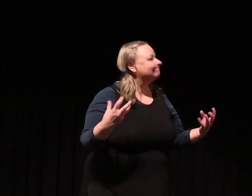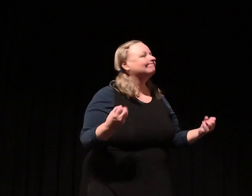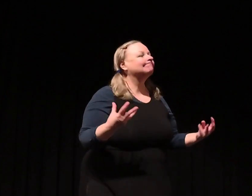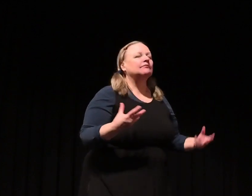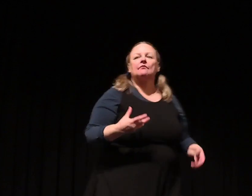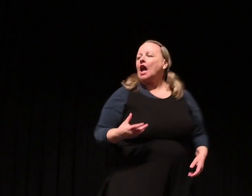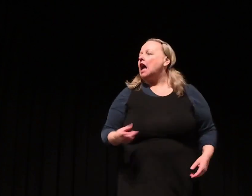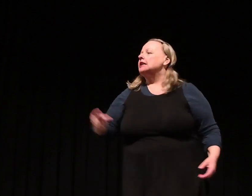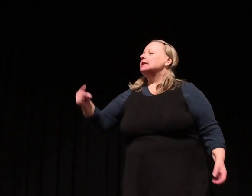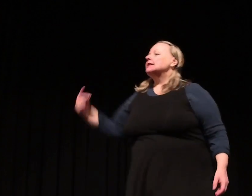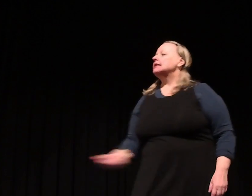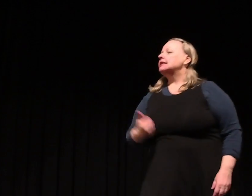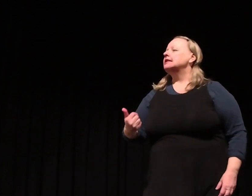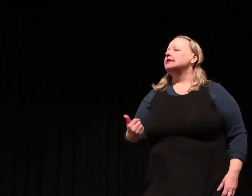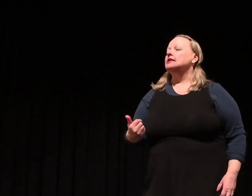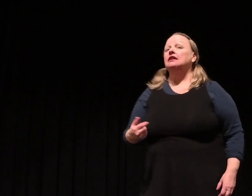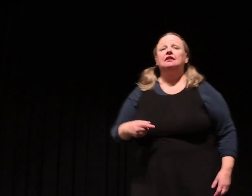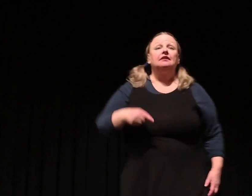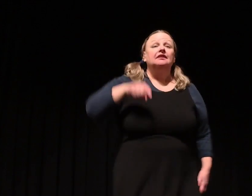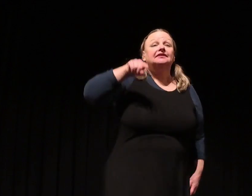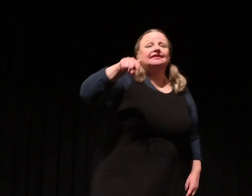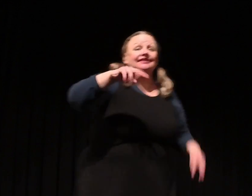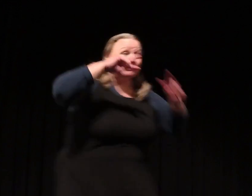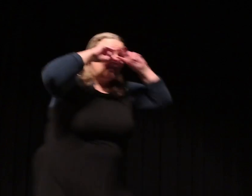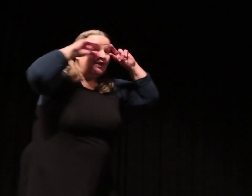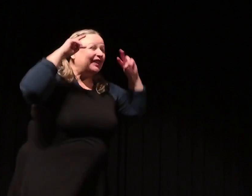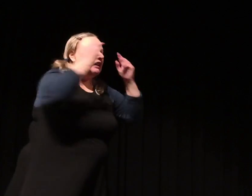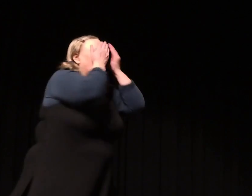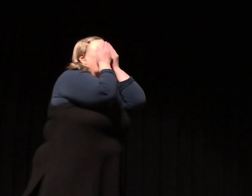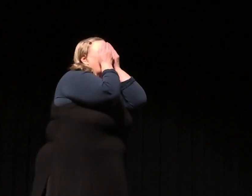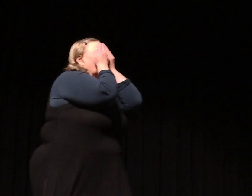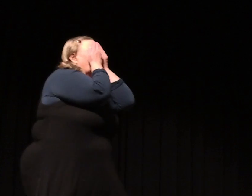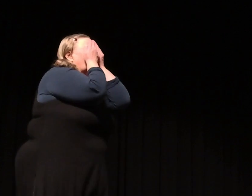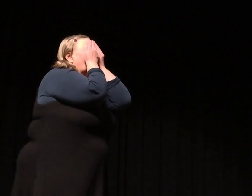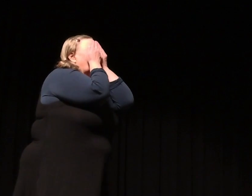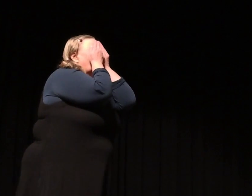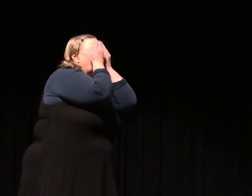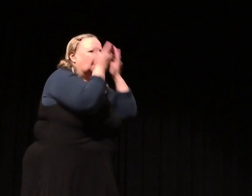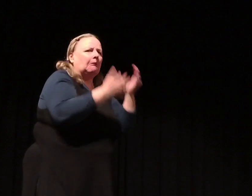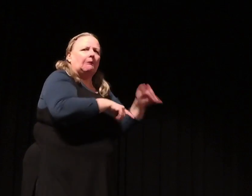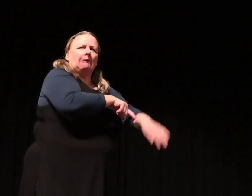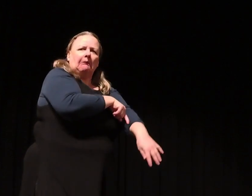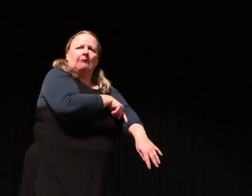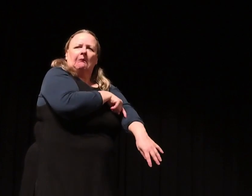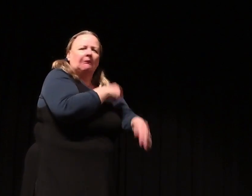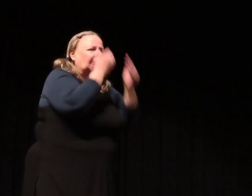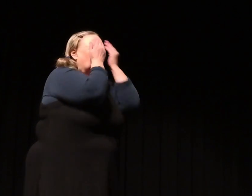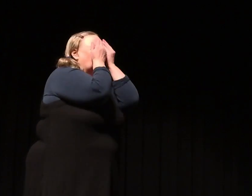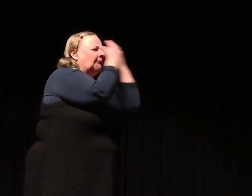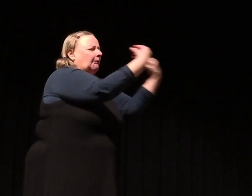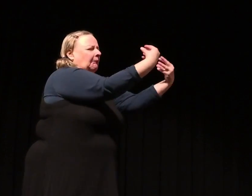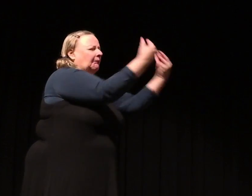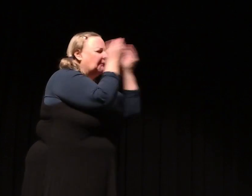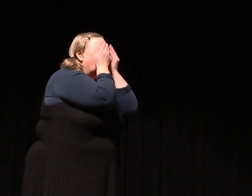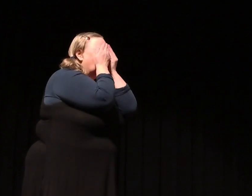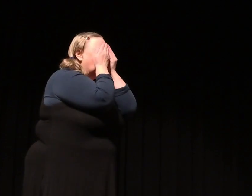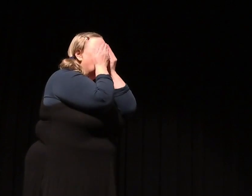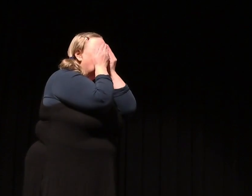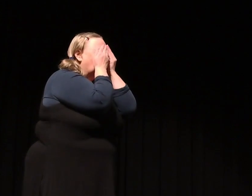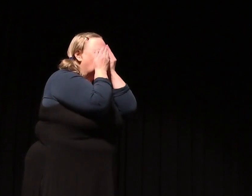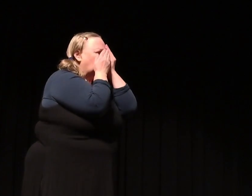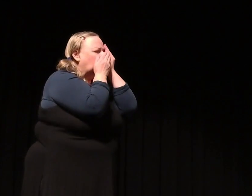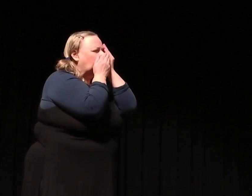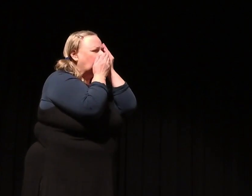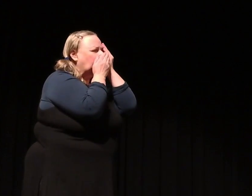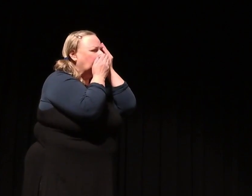cherche. Mais là, on n'a pas rien. Oh non! Mais le raton laveur, encore avec